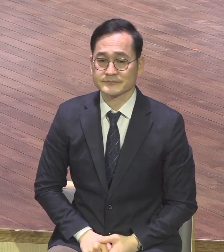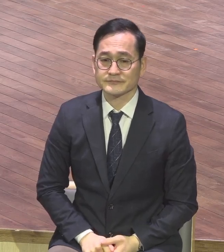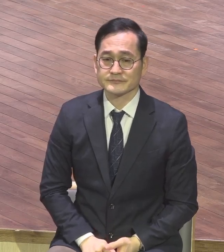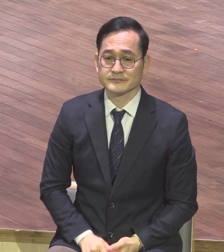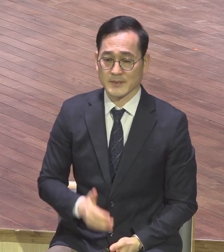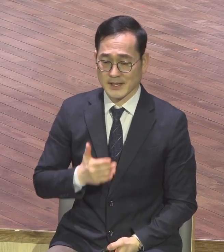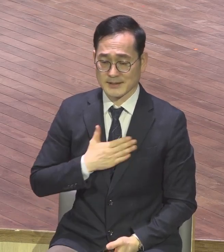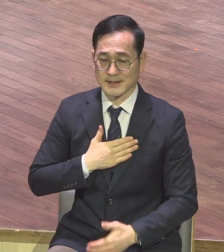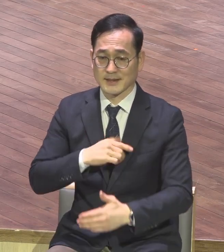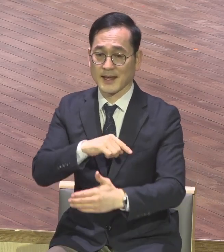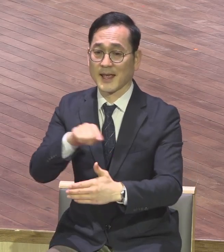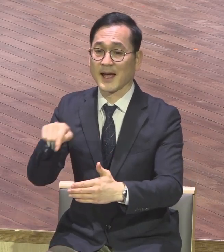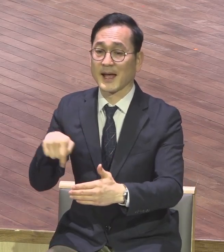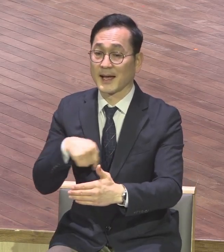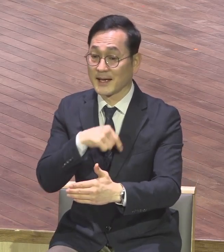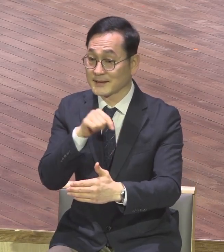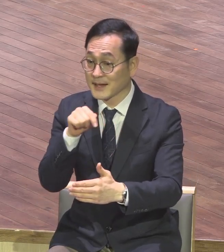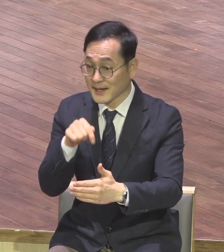내 안에.